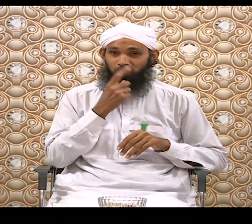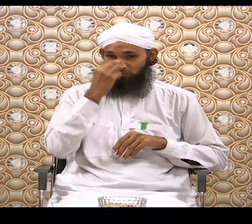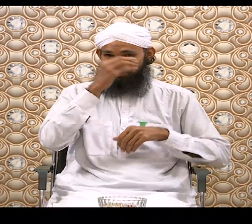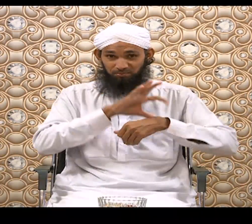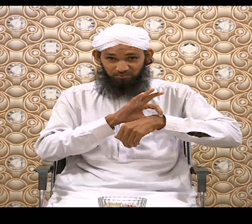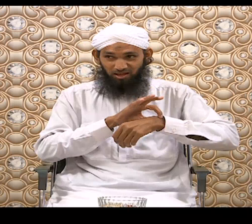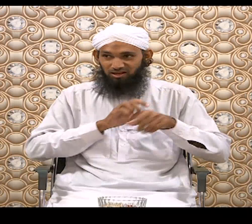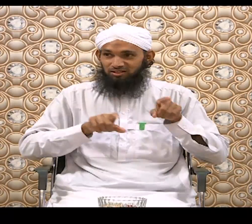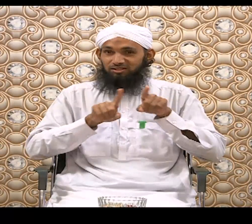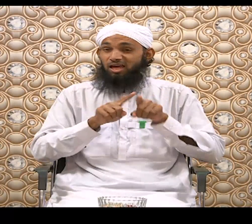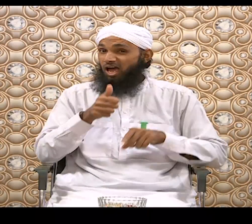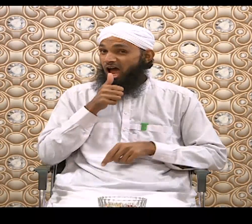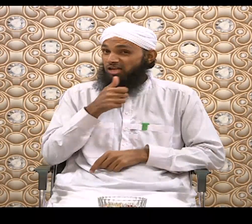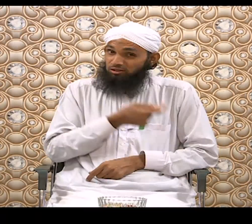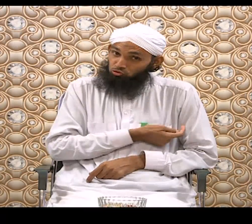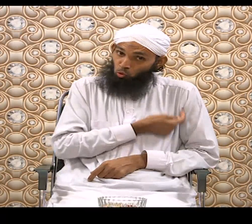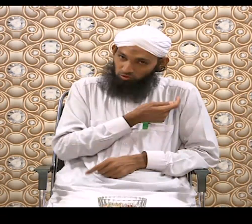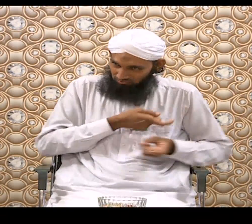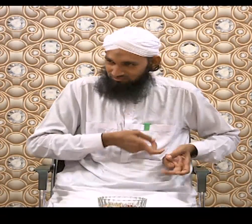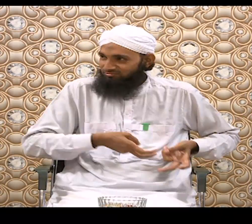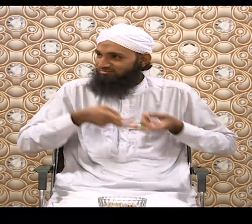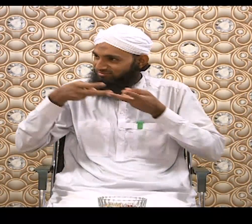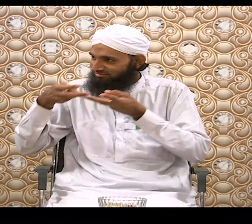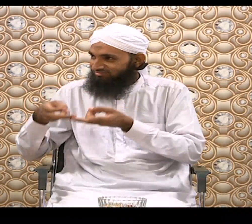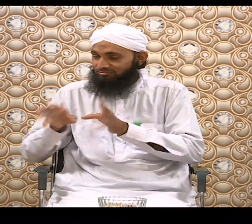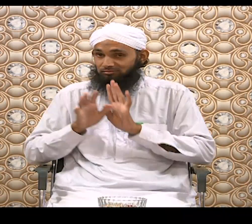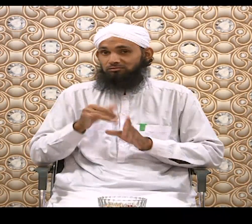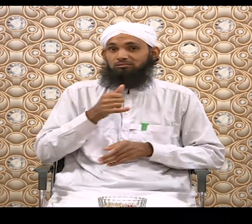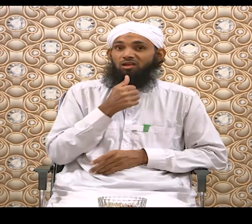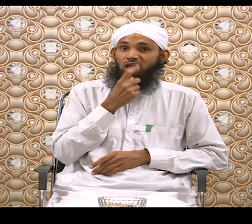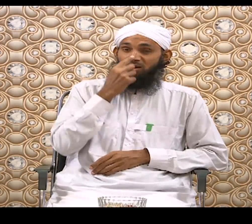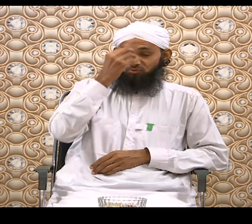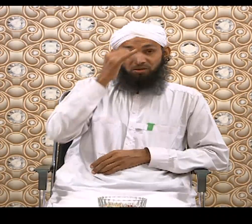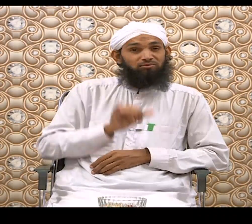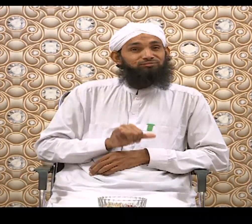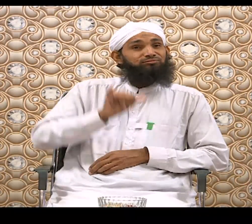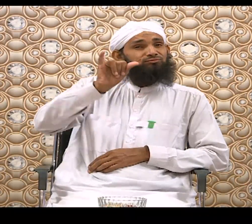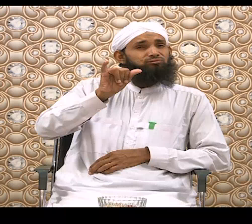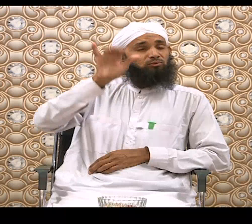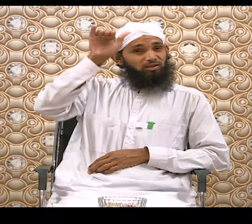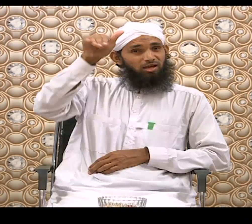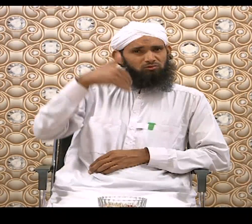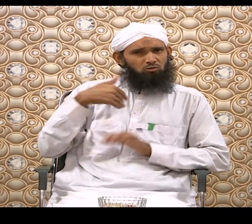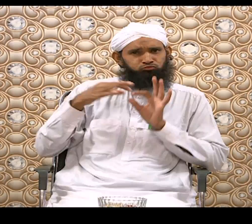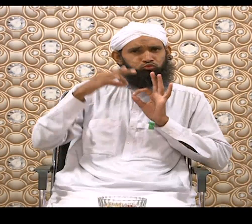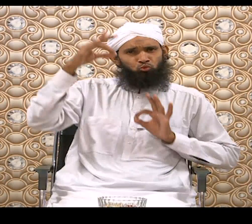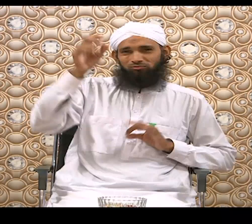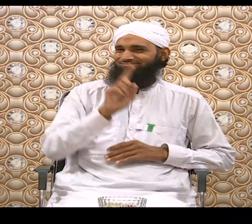جائیں تو بہتر علاج کروائیں اگر ملک سے باہر ہوں تب بھی اپنی دوری کا احساس نہ